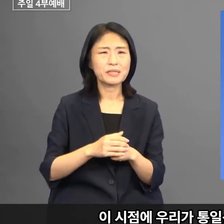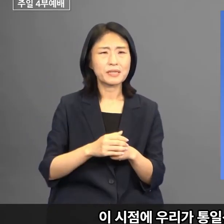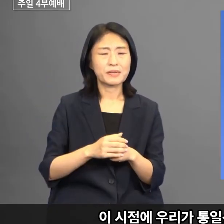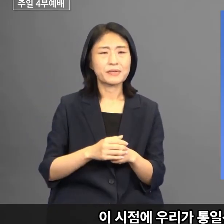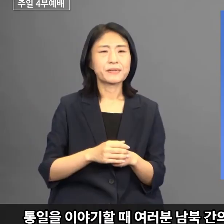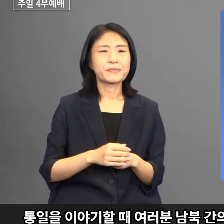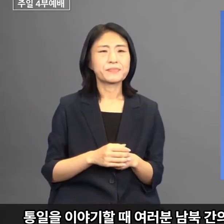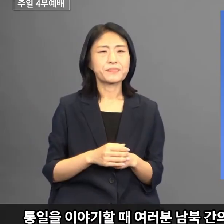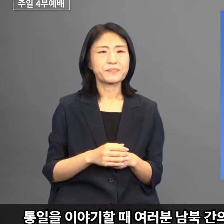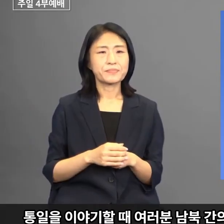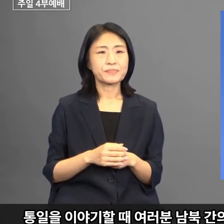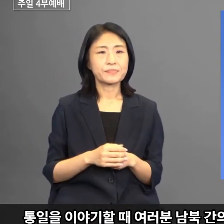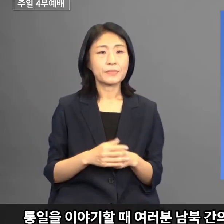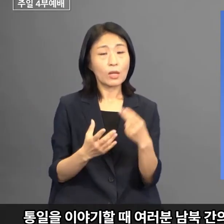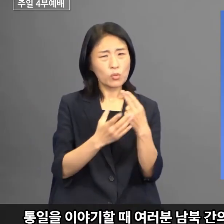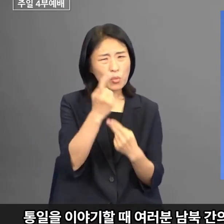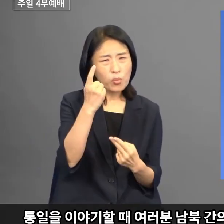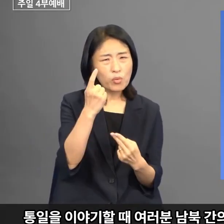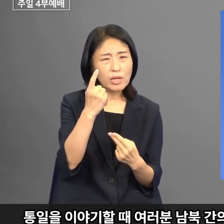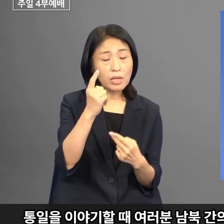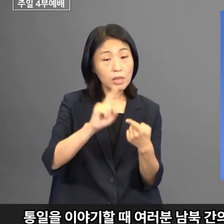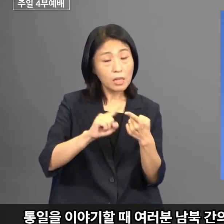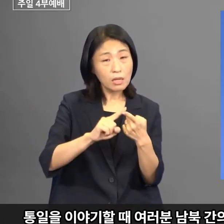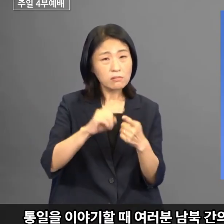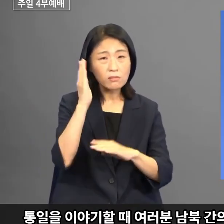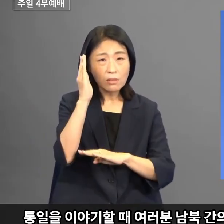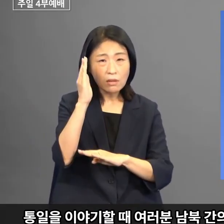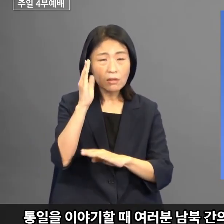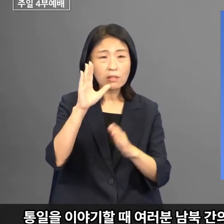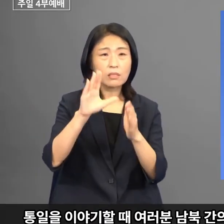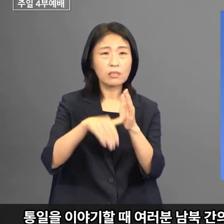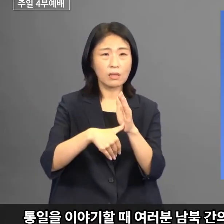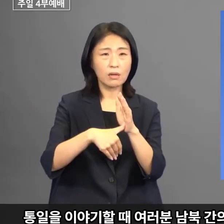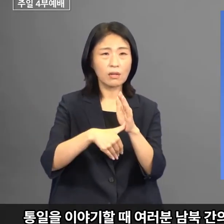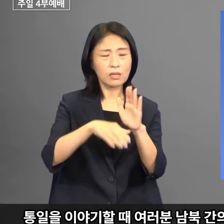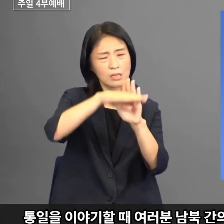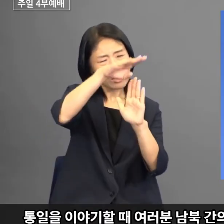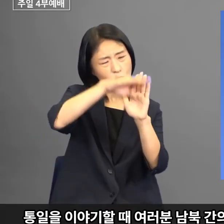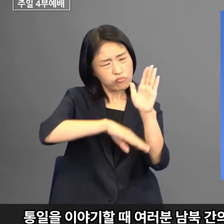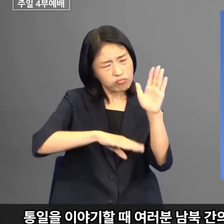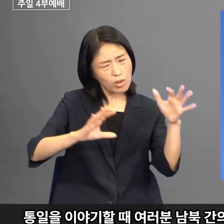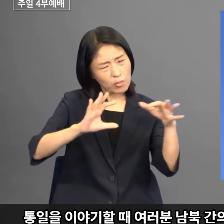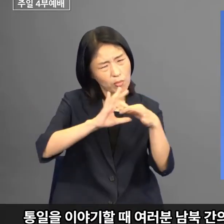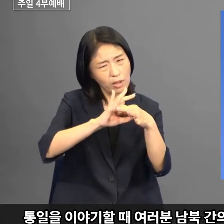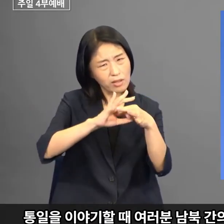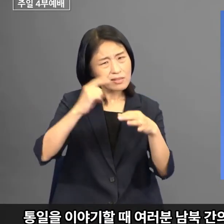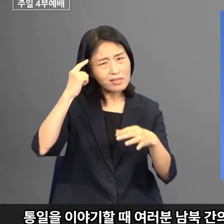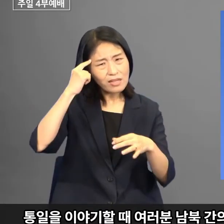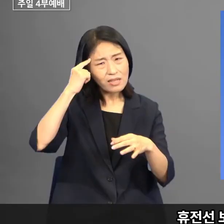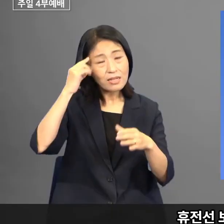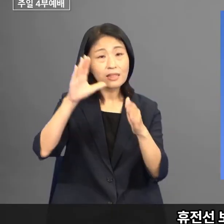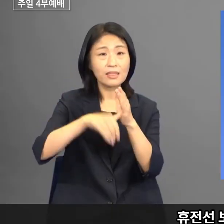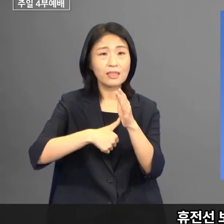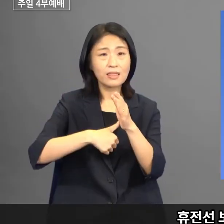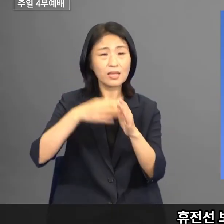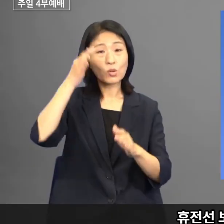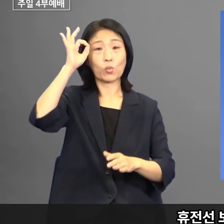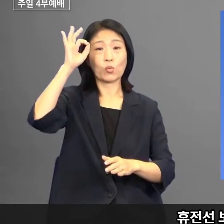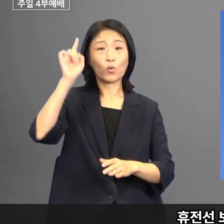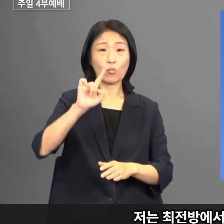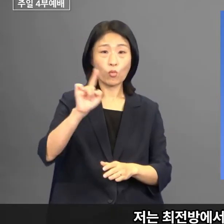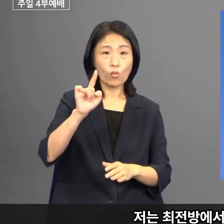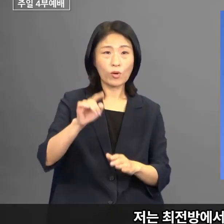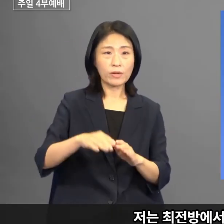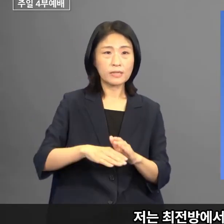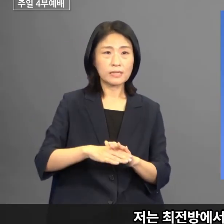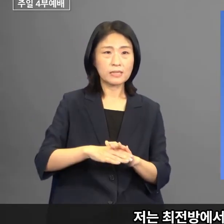됩니다. 통일을 이야기할 때 여러분 남북 간의 관계를 생각할 때 무엇이 떠오르시죠? 휴전선